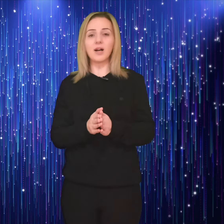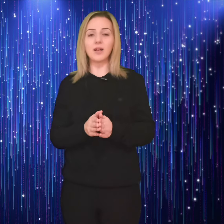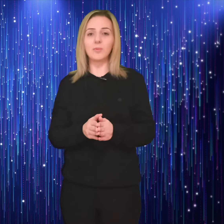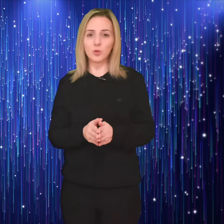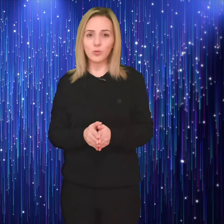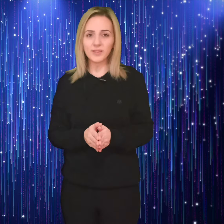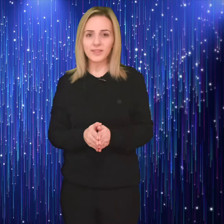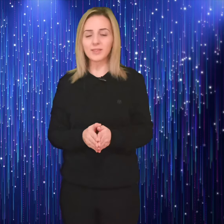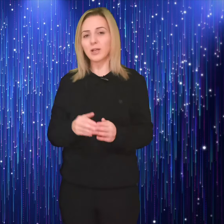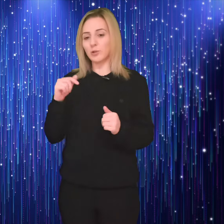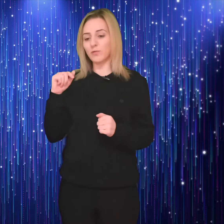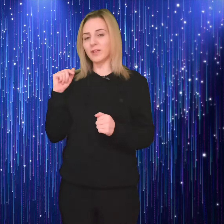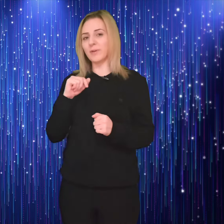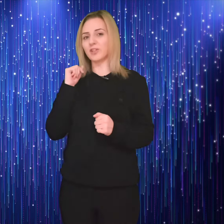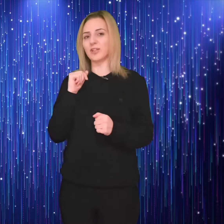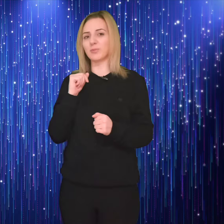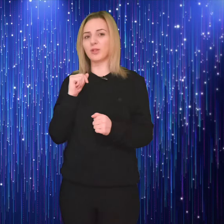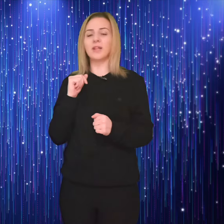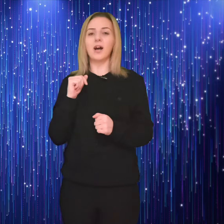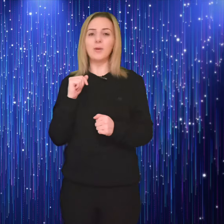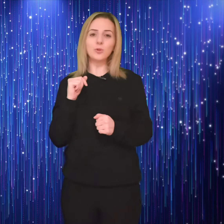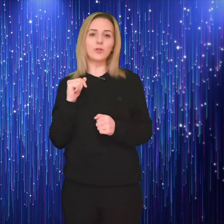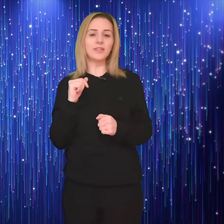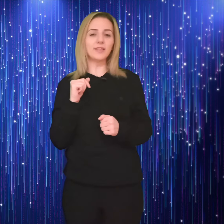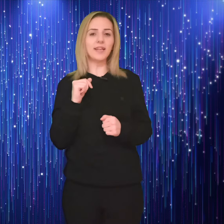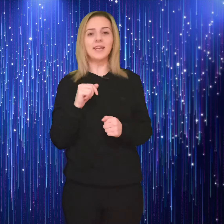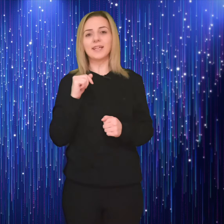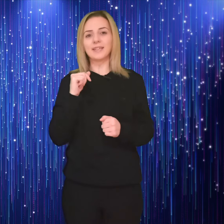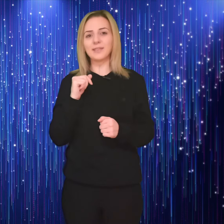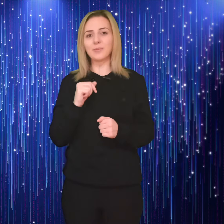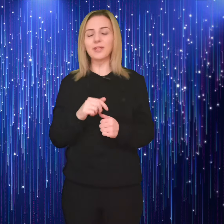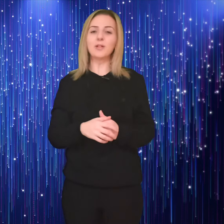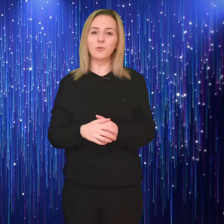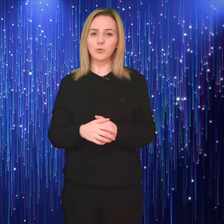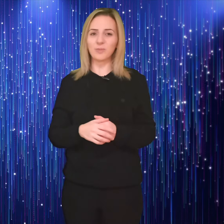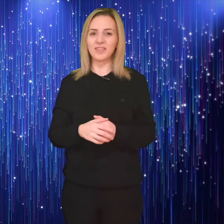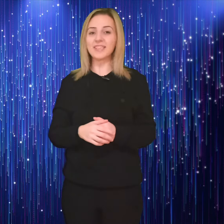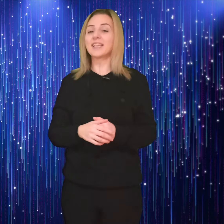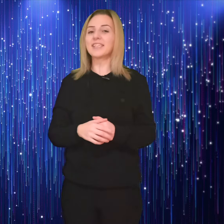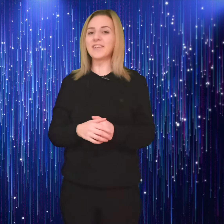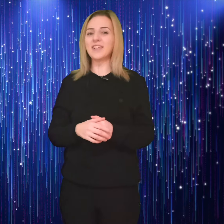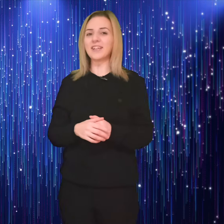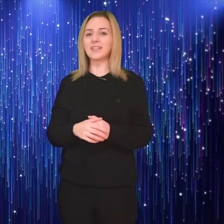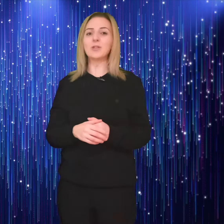kanalımıza hala abone olmadıysanız lütfen hemen aşağıda bulunan abone ol linkine tıklamayı